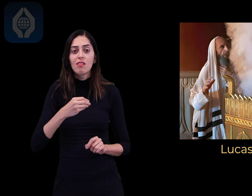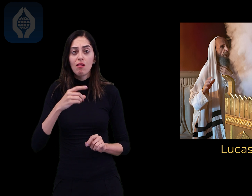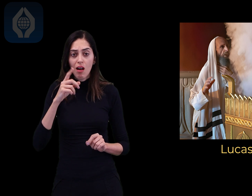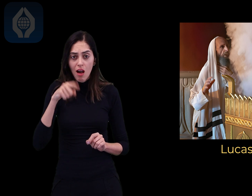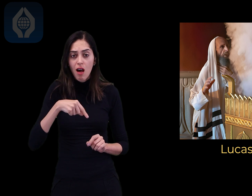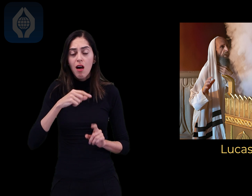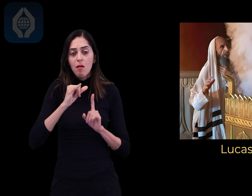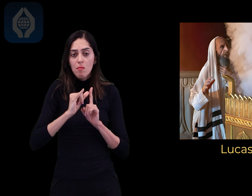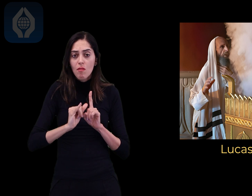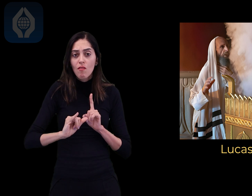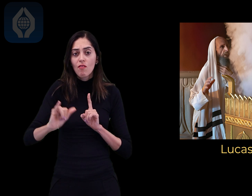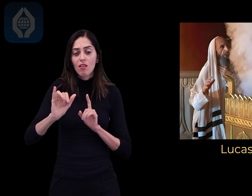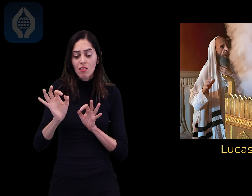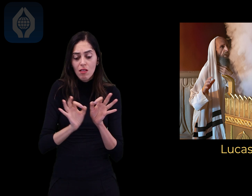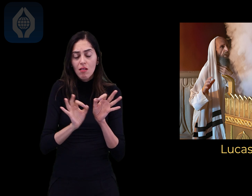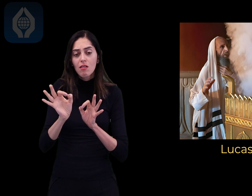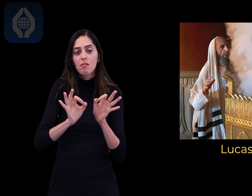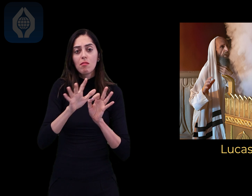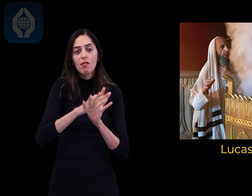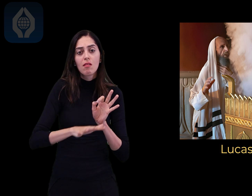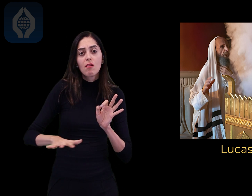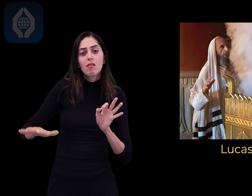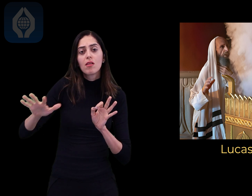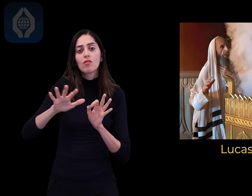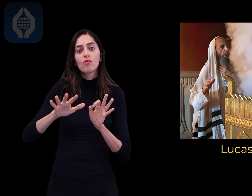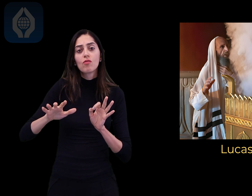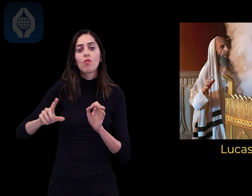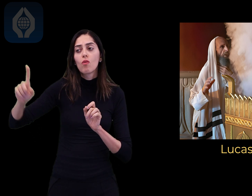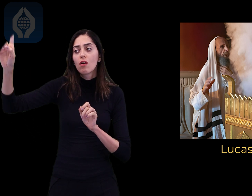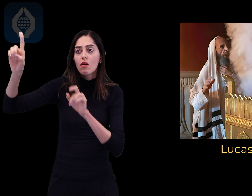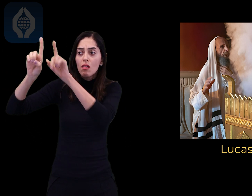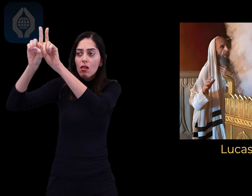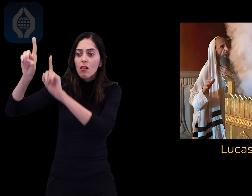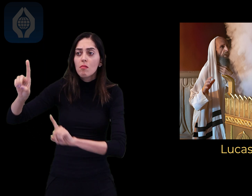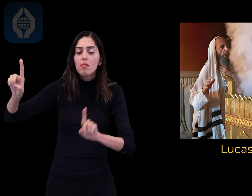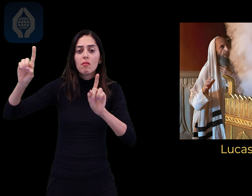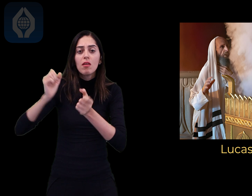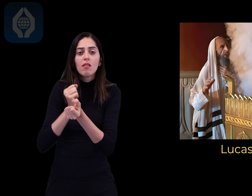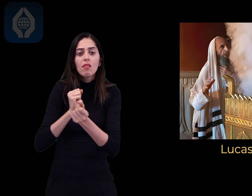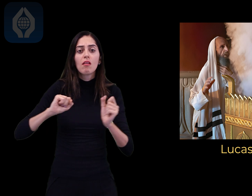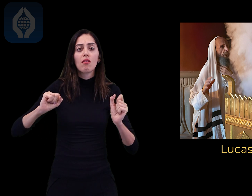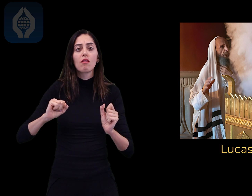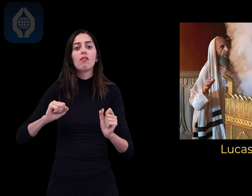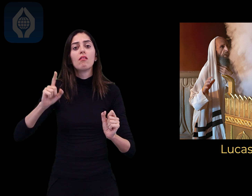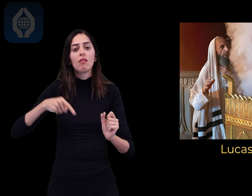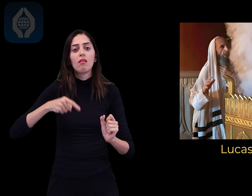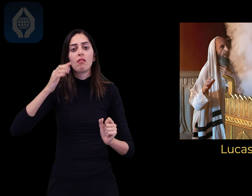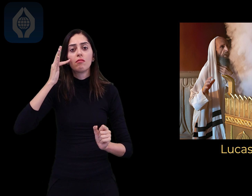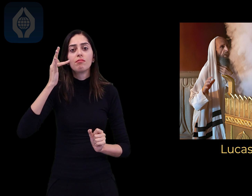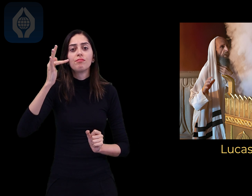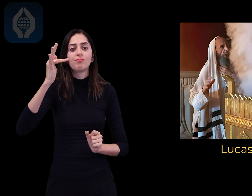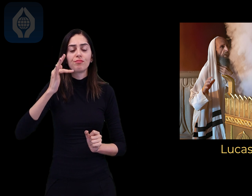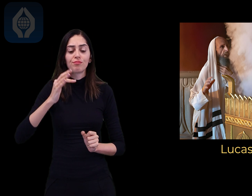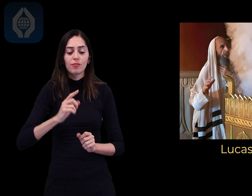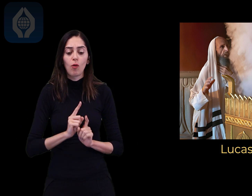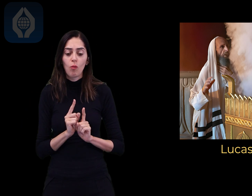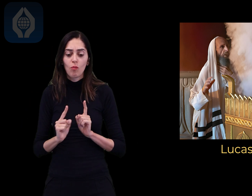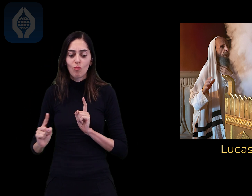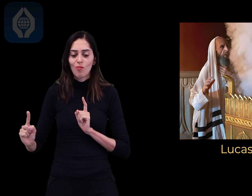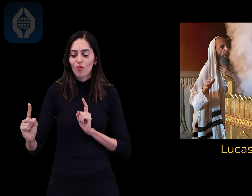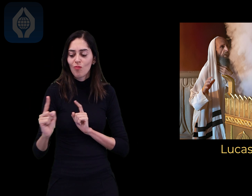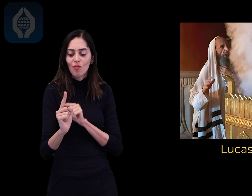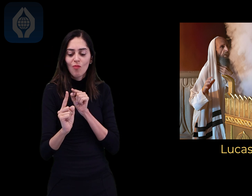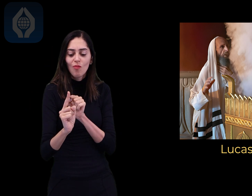João, iria à frente do libertador para preparar o caminho para ele. O anjo chamou o libertador vindouro de